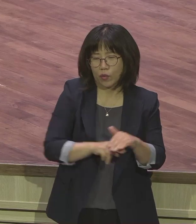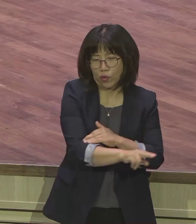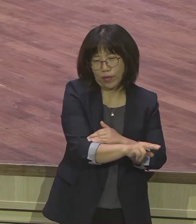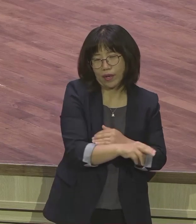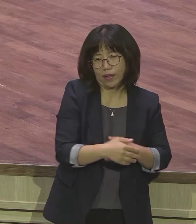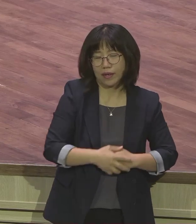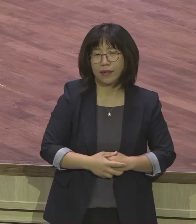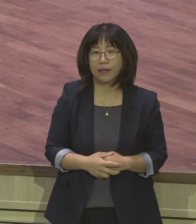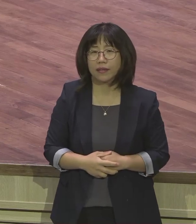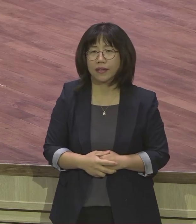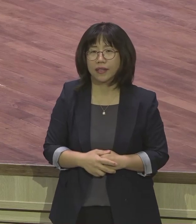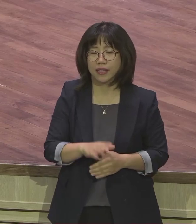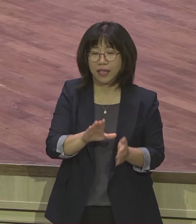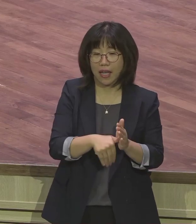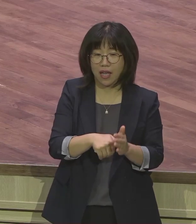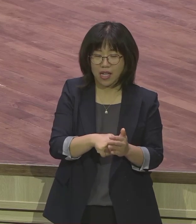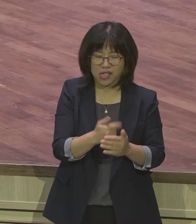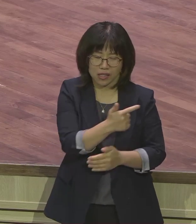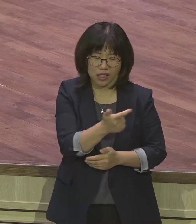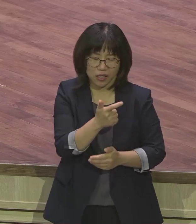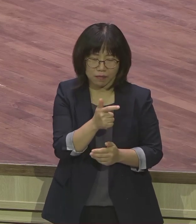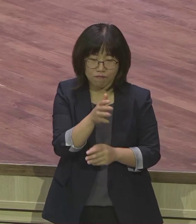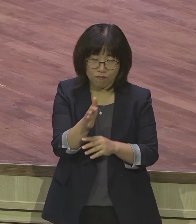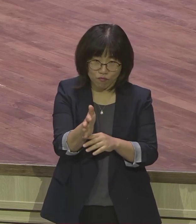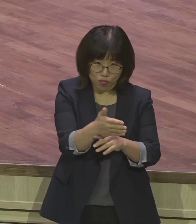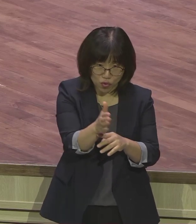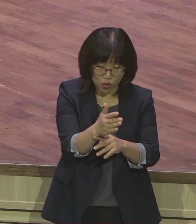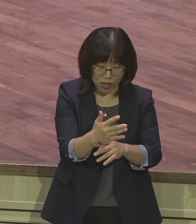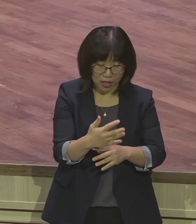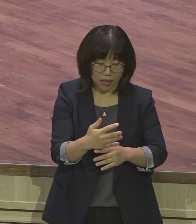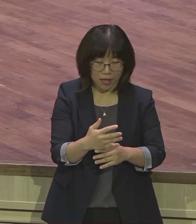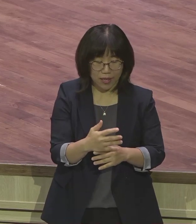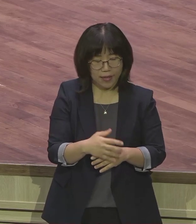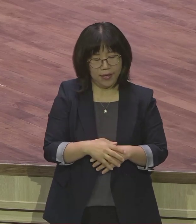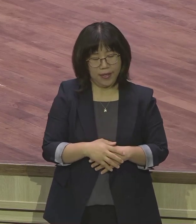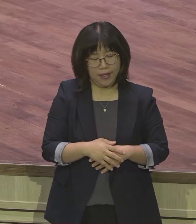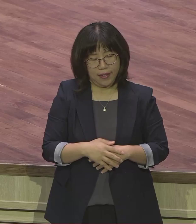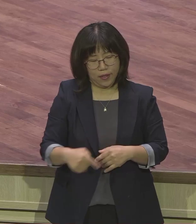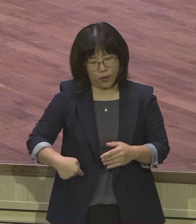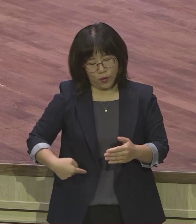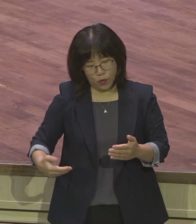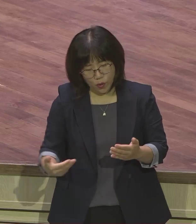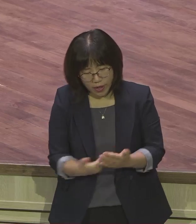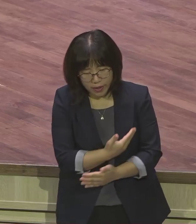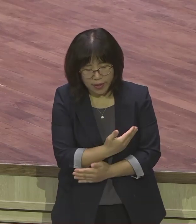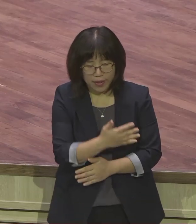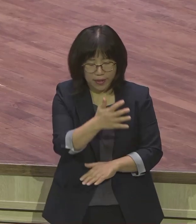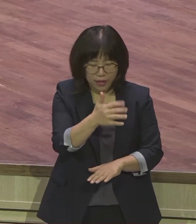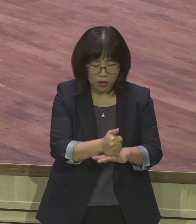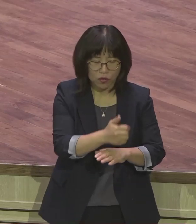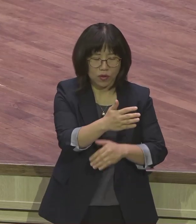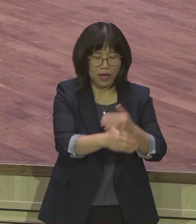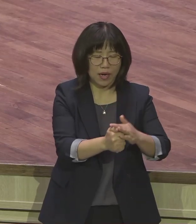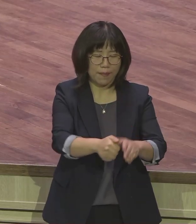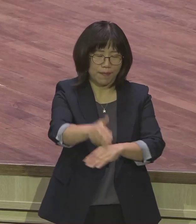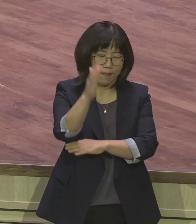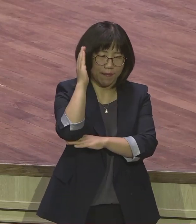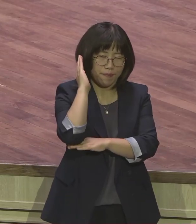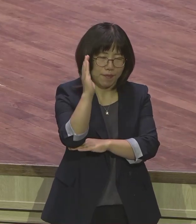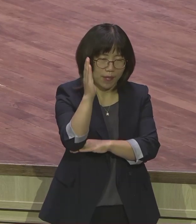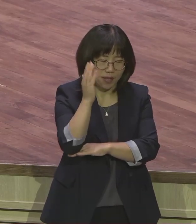큰 물고기 배 속에서 하나님께 크게 회개하고 니누에 가서 하나님의 메시지를 선포합니다.